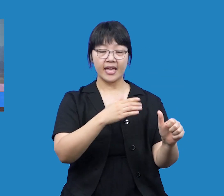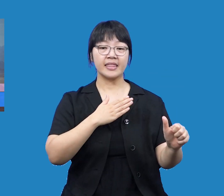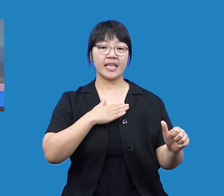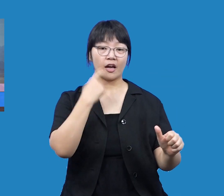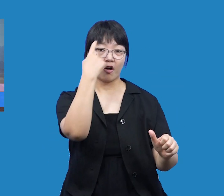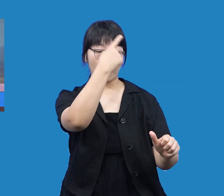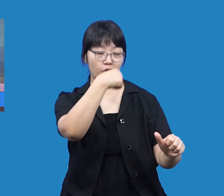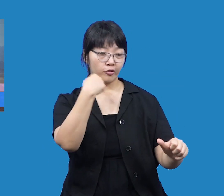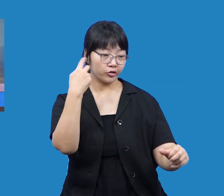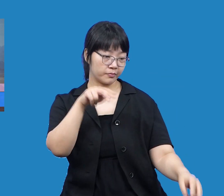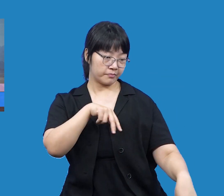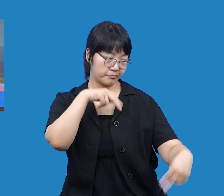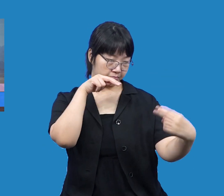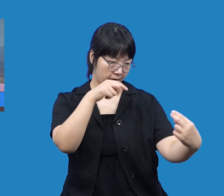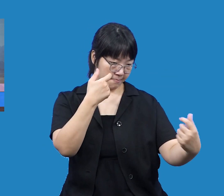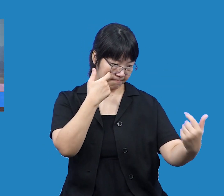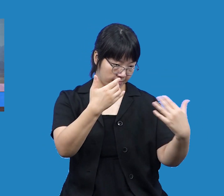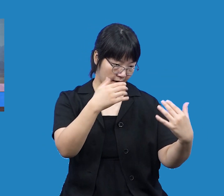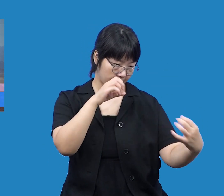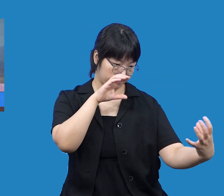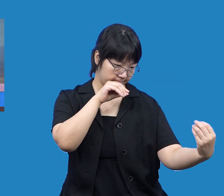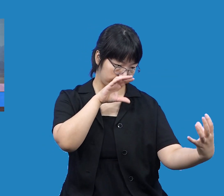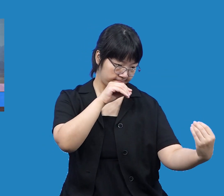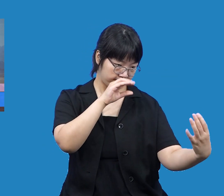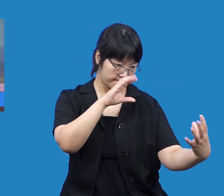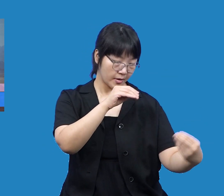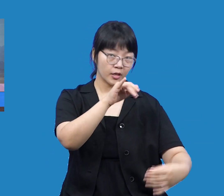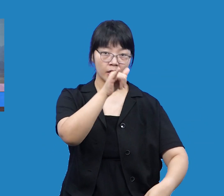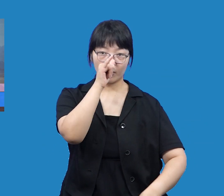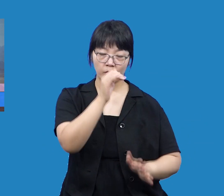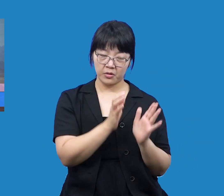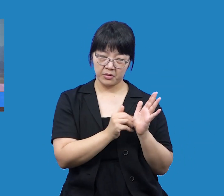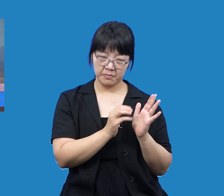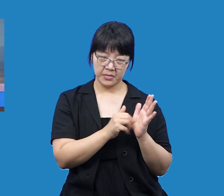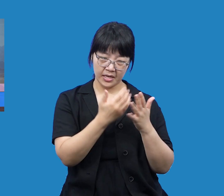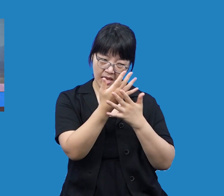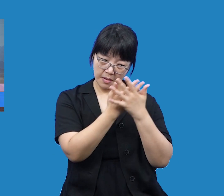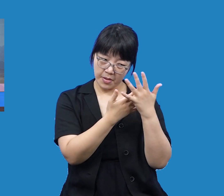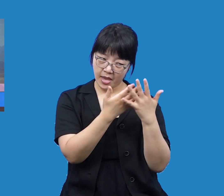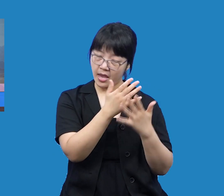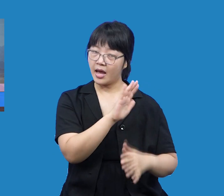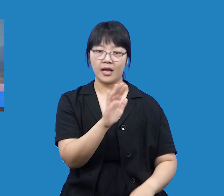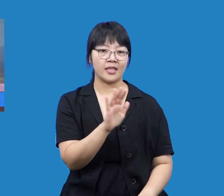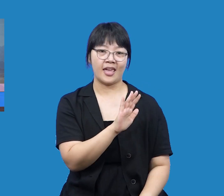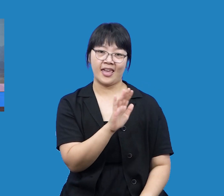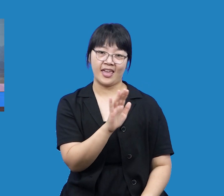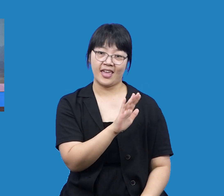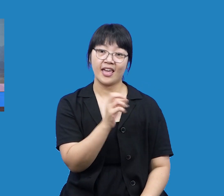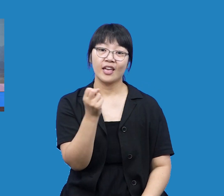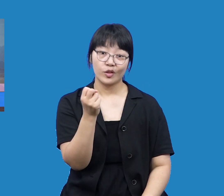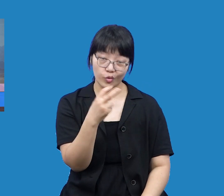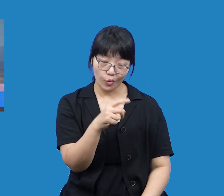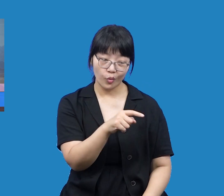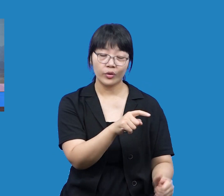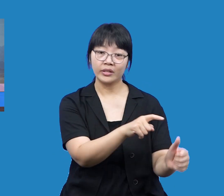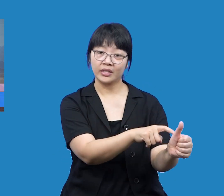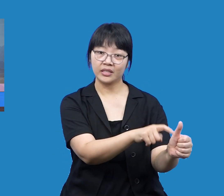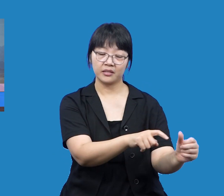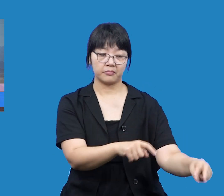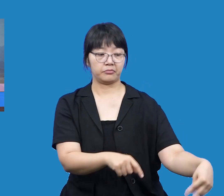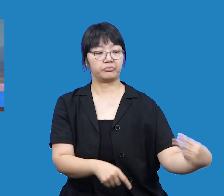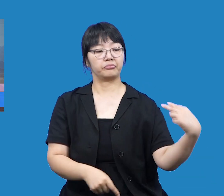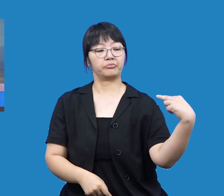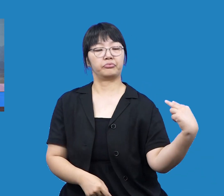대면하여 명백히 말하고 은밀한 말로 하지 아니하며 그는 또 여호와의 형상을